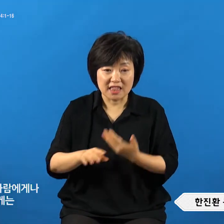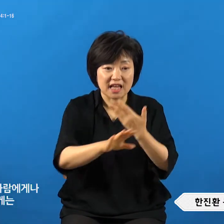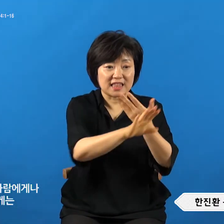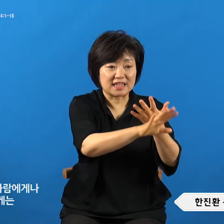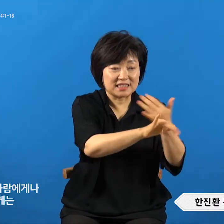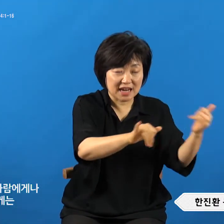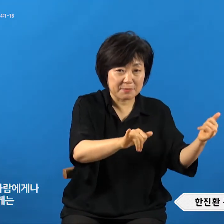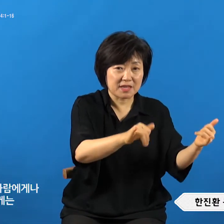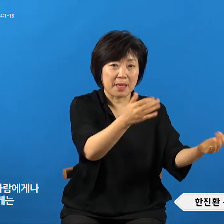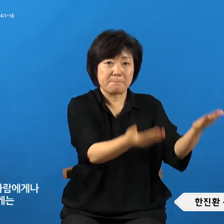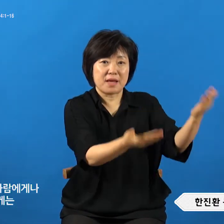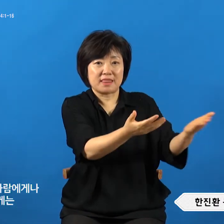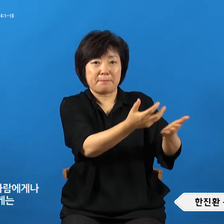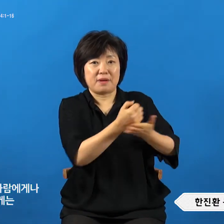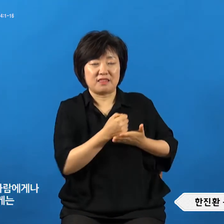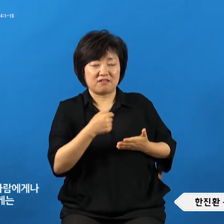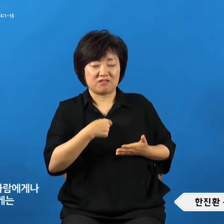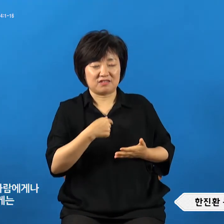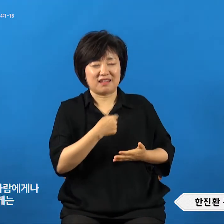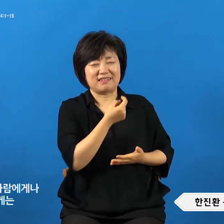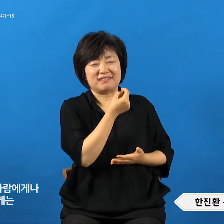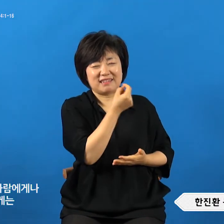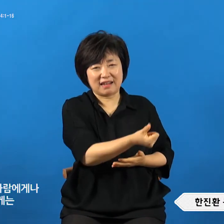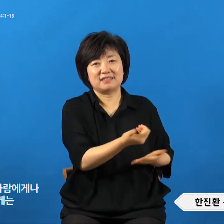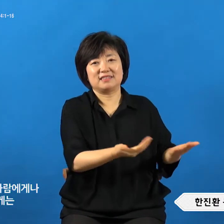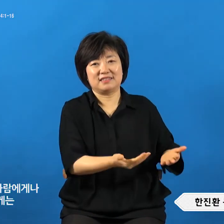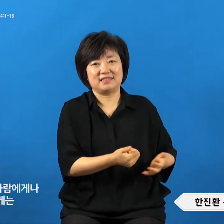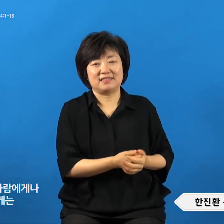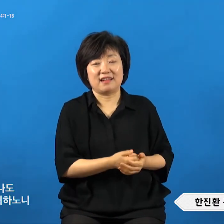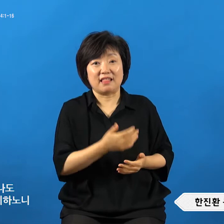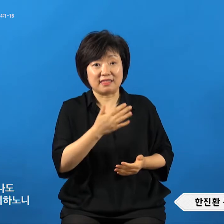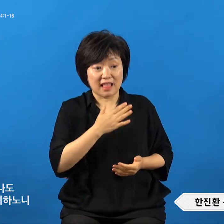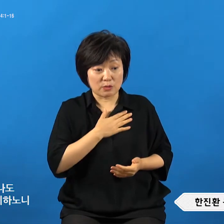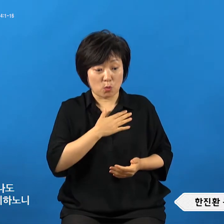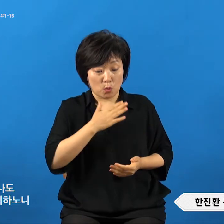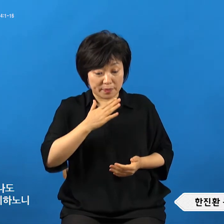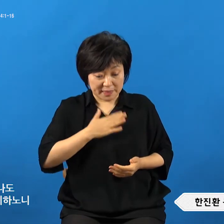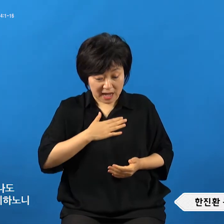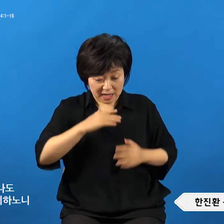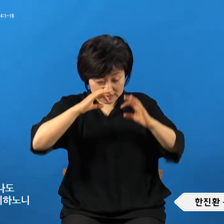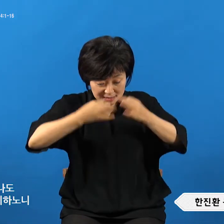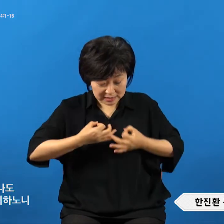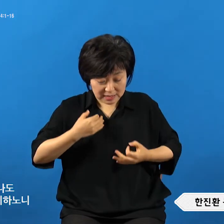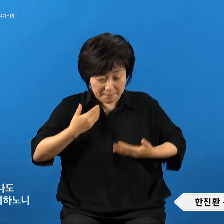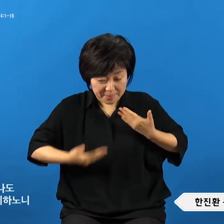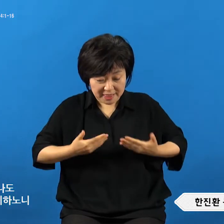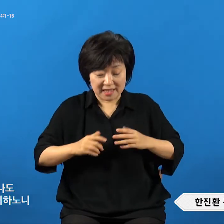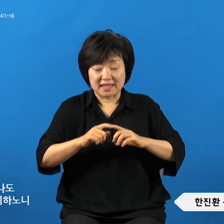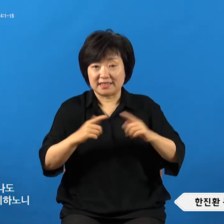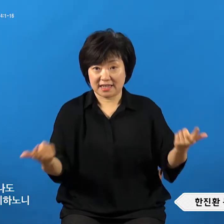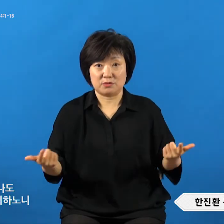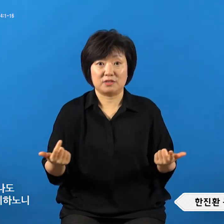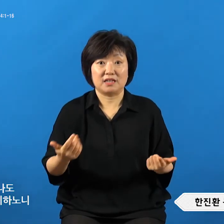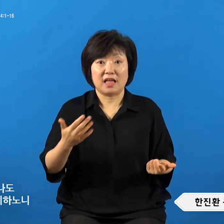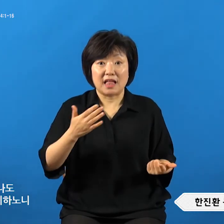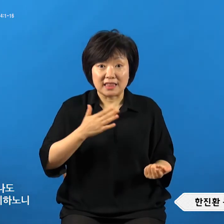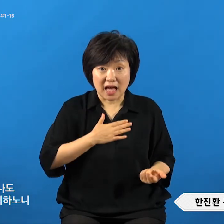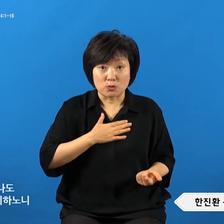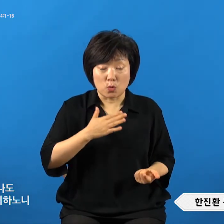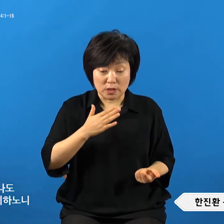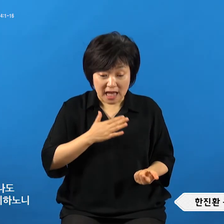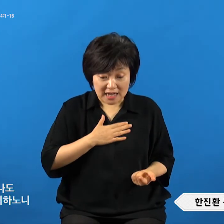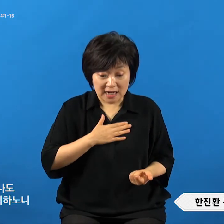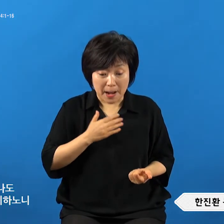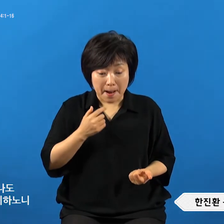너희에게나 다른 사람에게나 판단받는 것이 내게는 매우 작은 일이라. 나도 나를 판단하지 아니하노니.